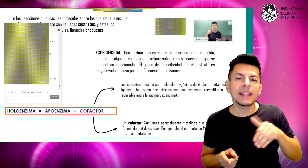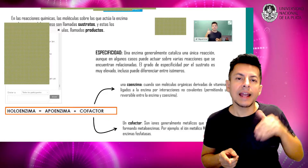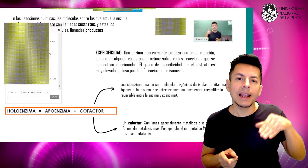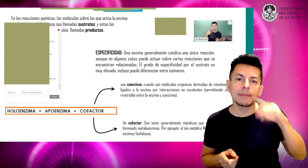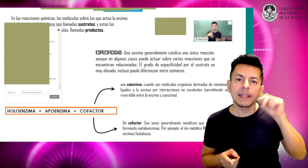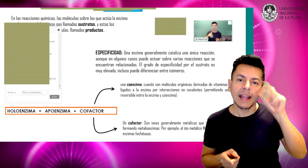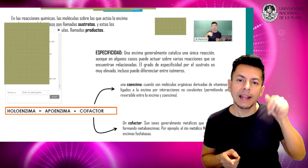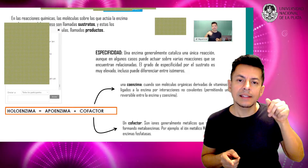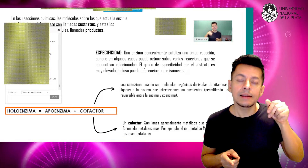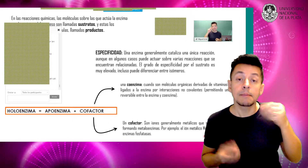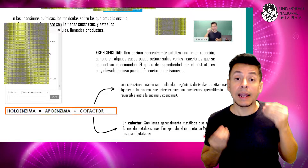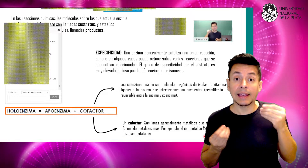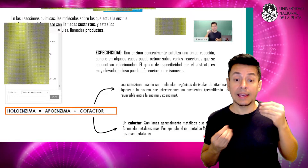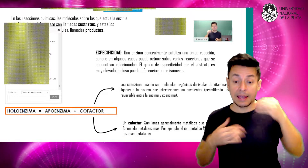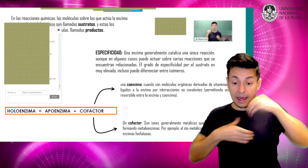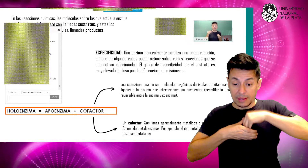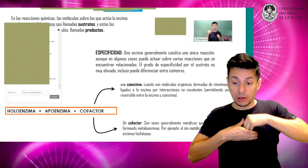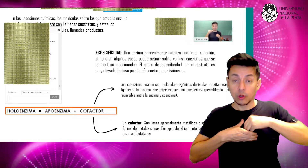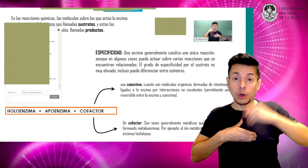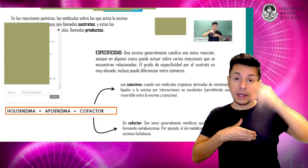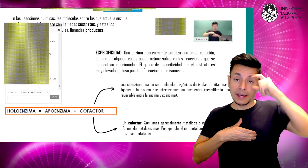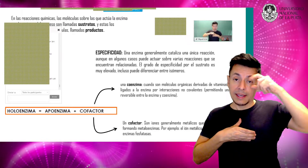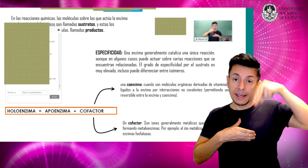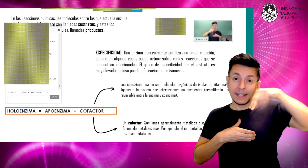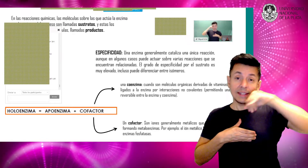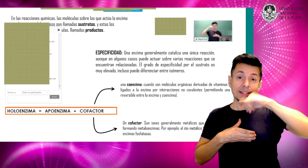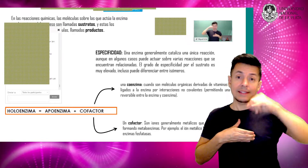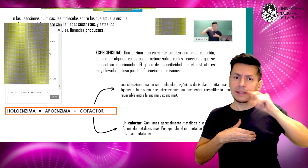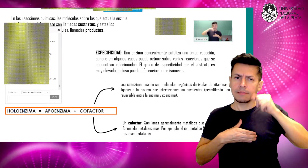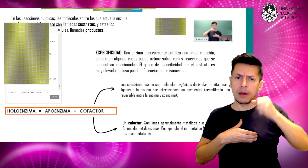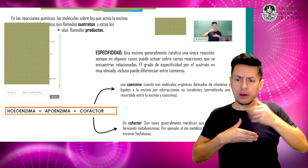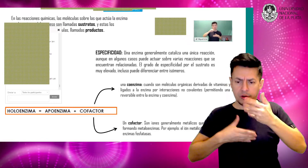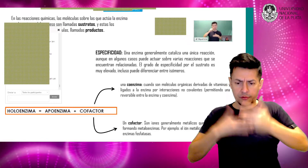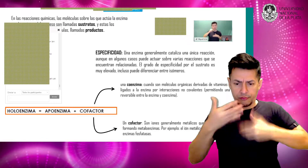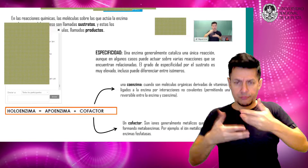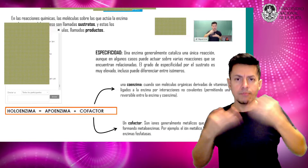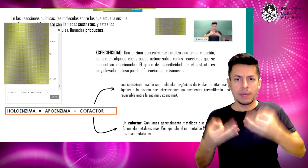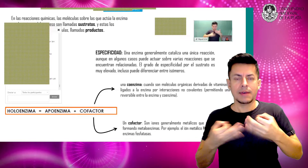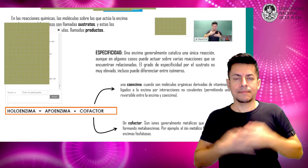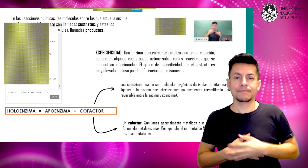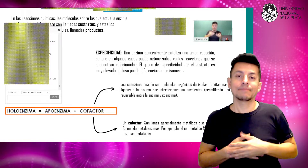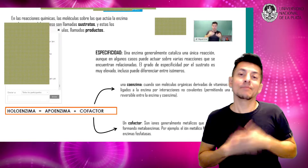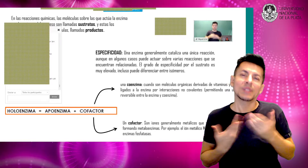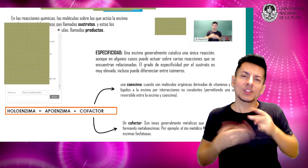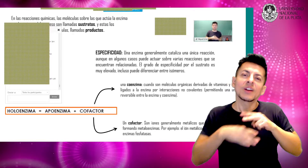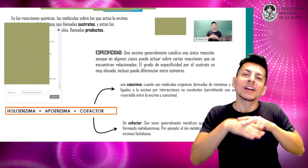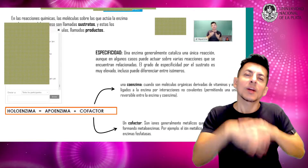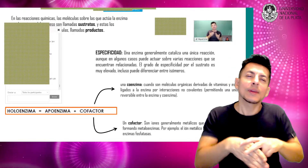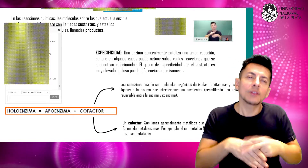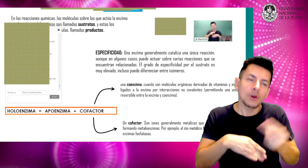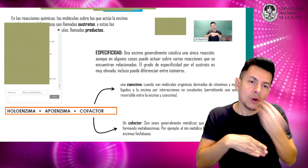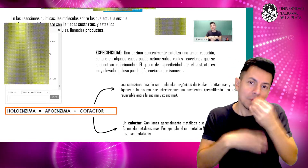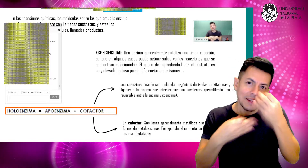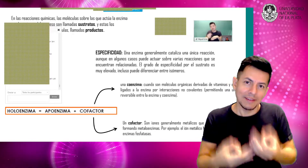correctamente, ¿sí? De allí vienen las recomendaciones nutricionales.